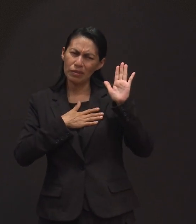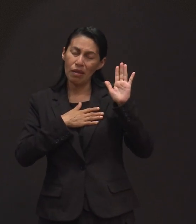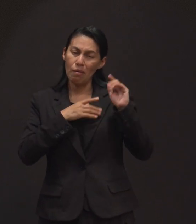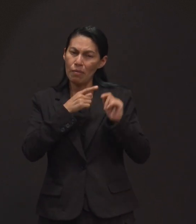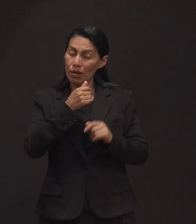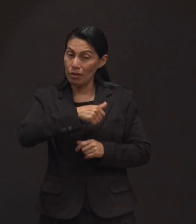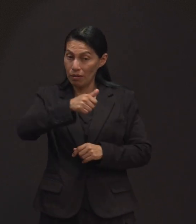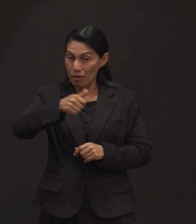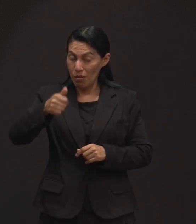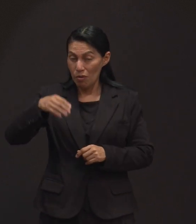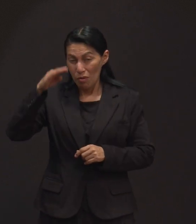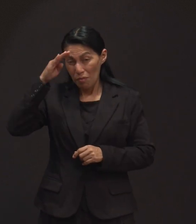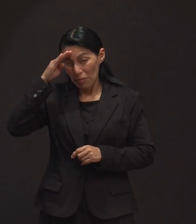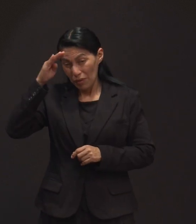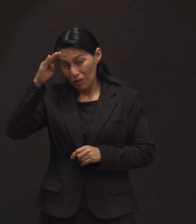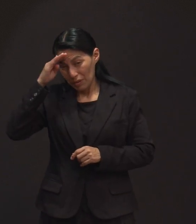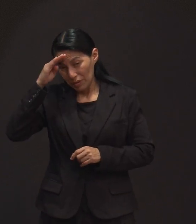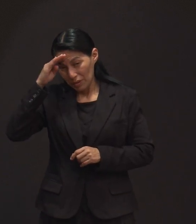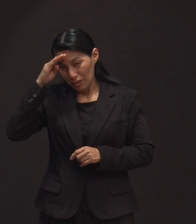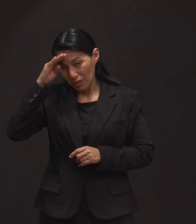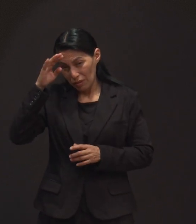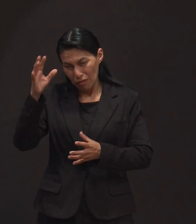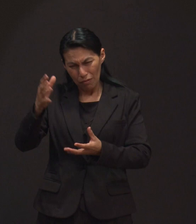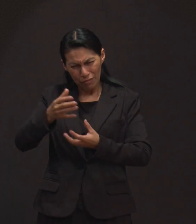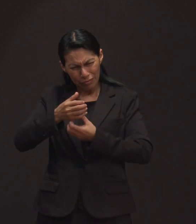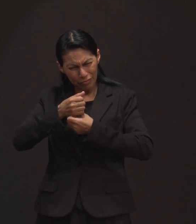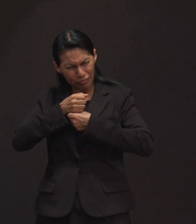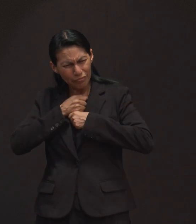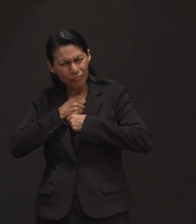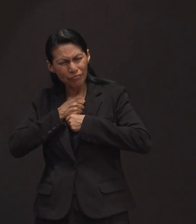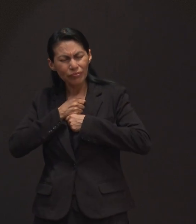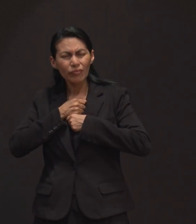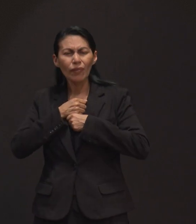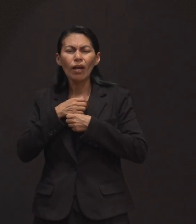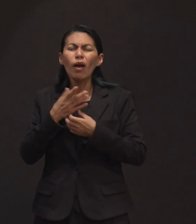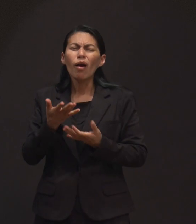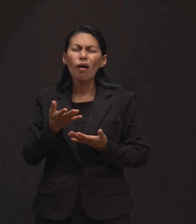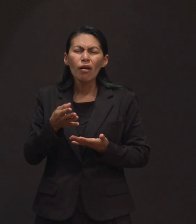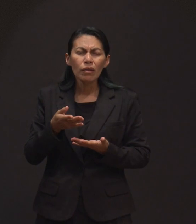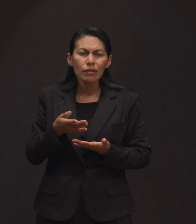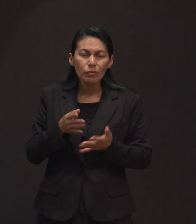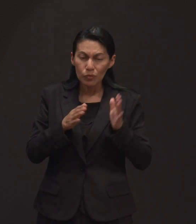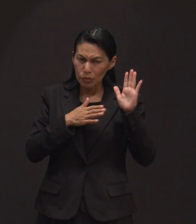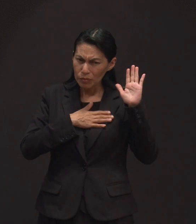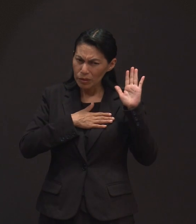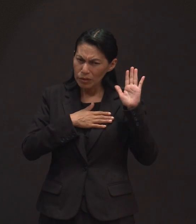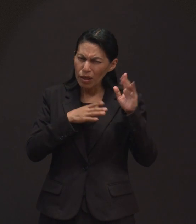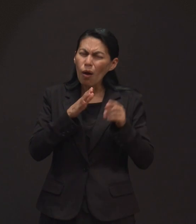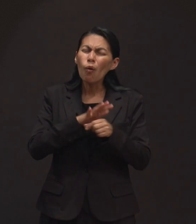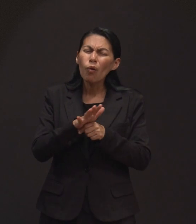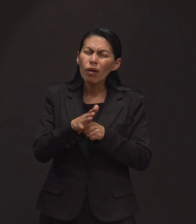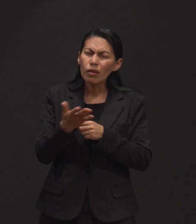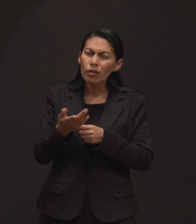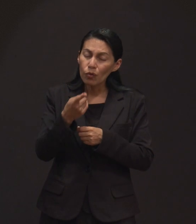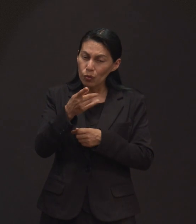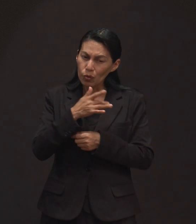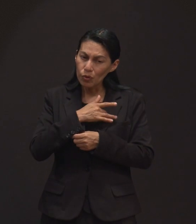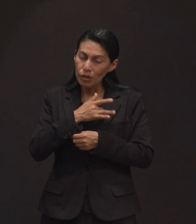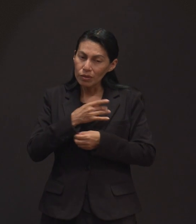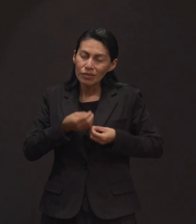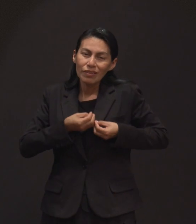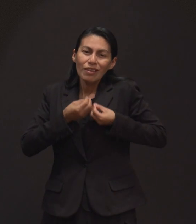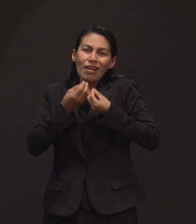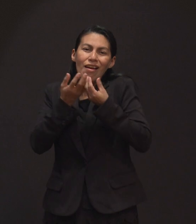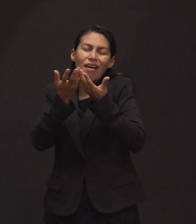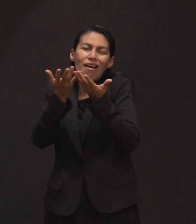hagan propio a través de la oración. ¿Qué promesa tienes en mente, en tu